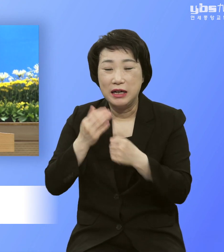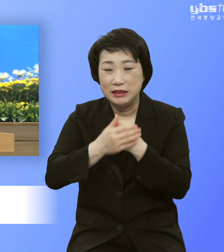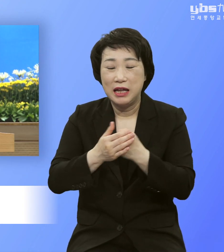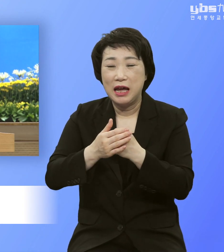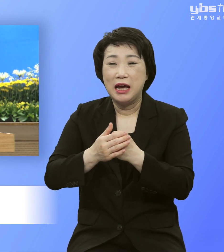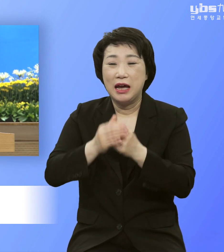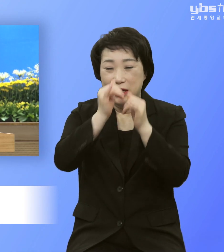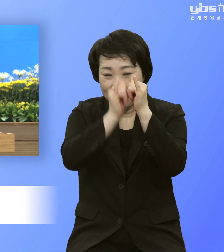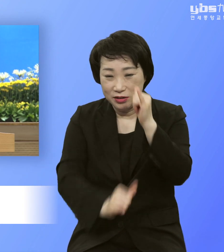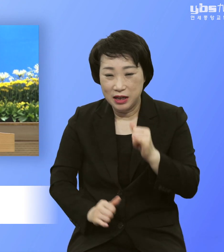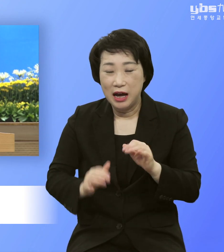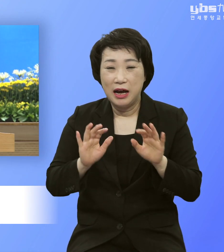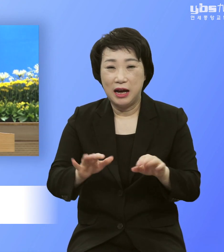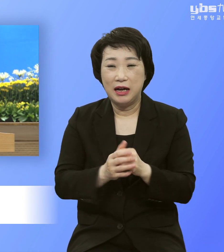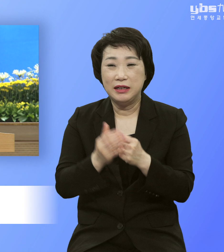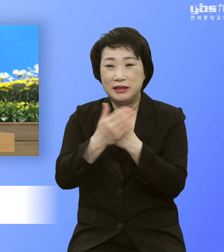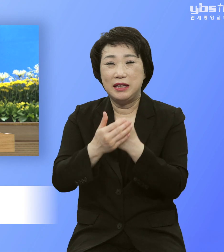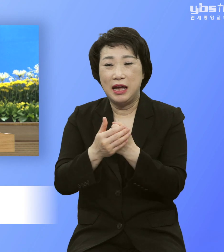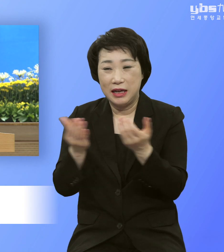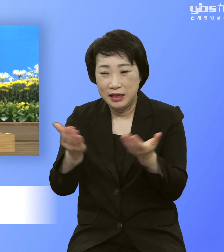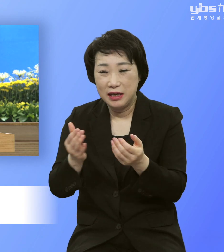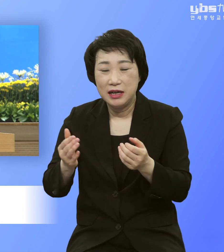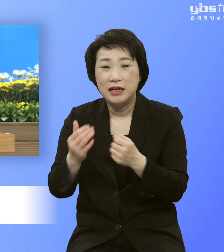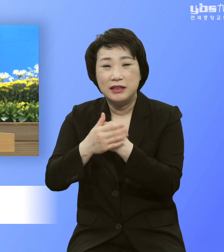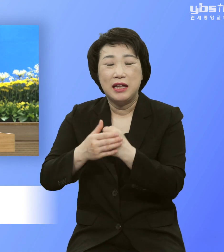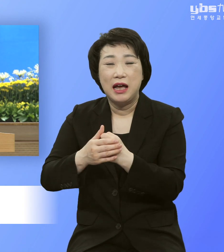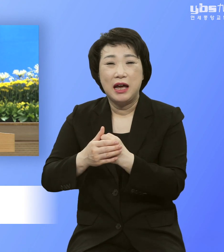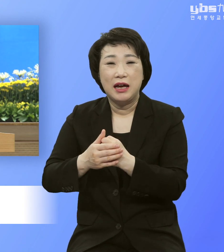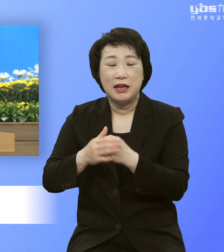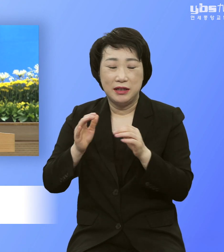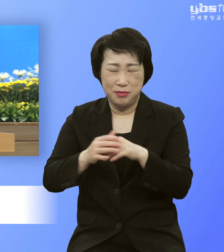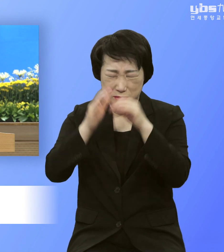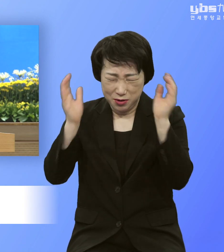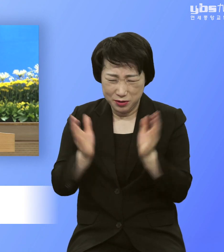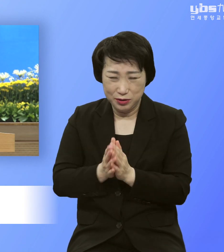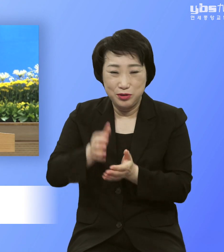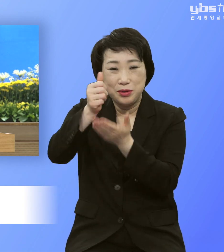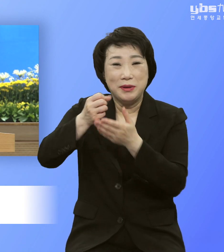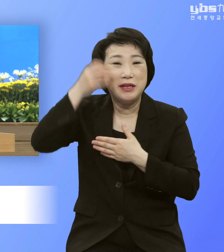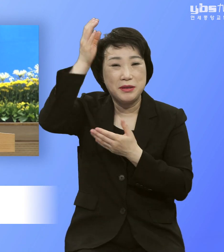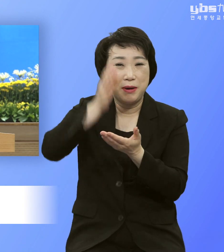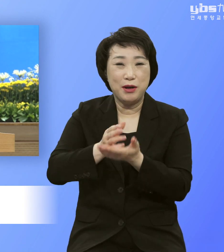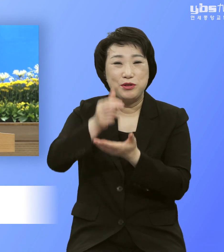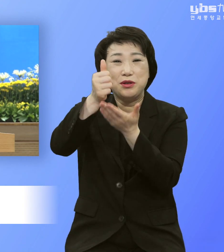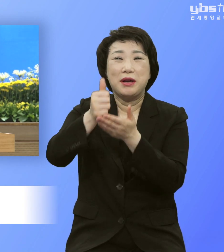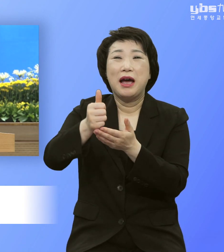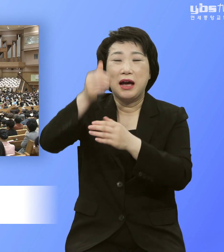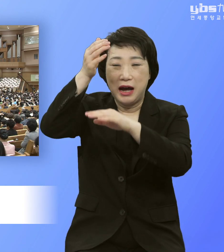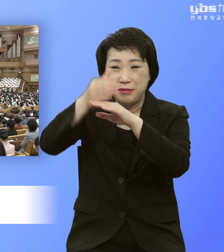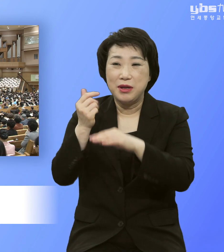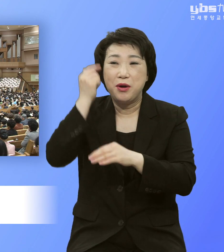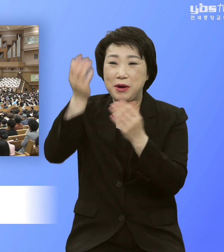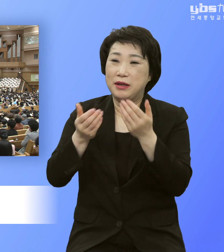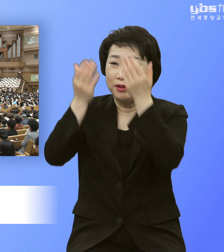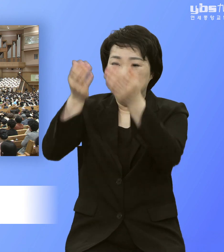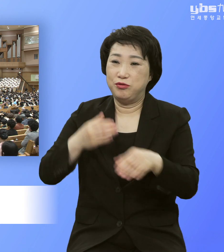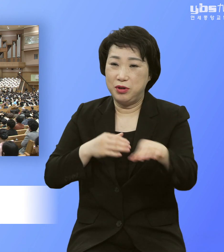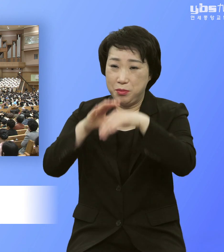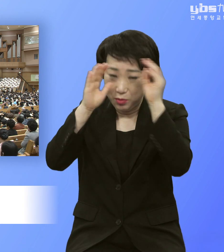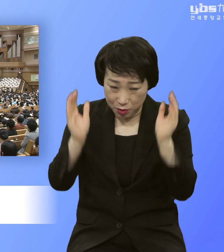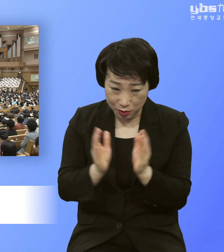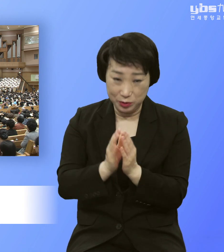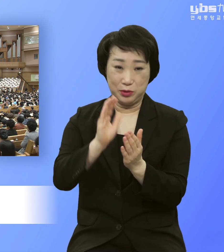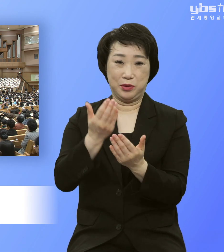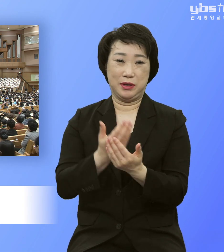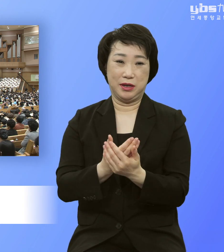은혜의 기억들 우리가 망각하지 않게 하여 주시고 더 큰 은혜로 주님을 상대하며 더 큰 감사로 주님께 영광 올려드리는 우리 모든 연세가족 되게